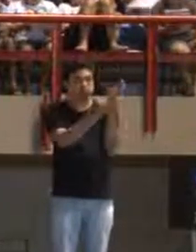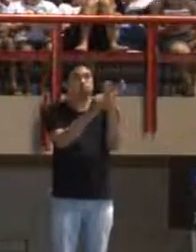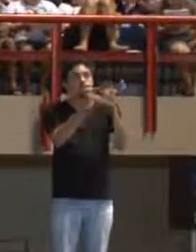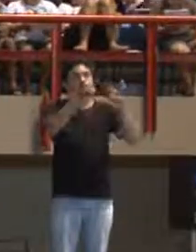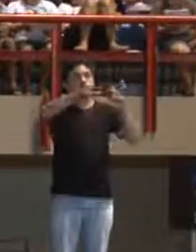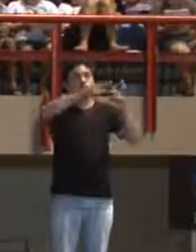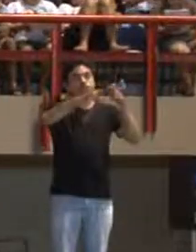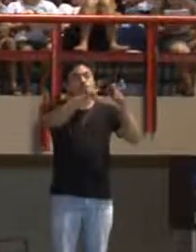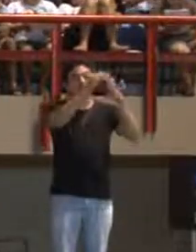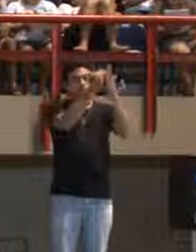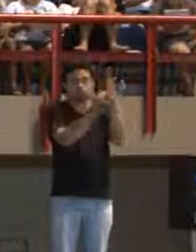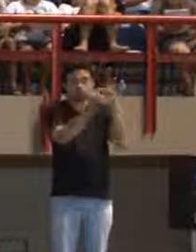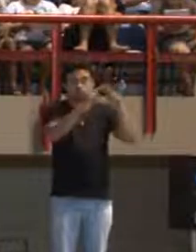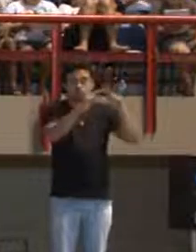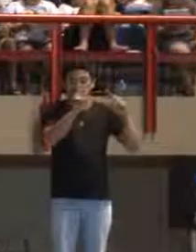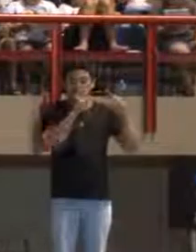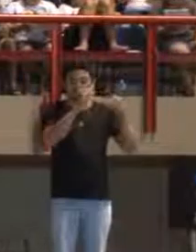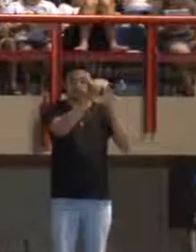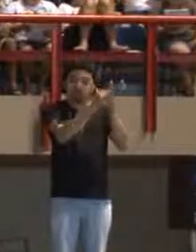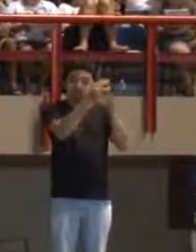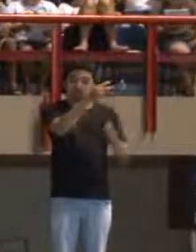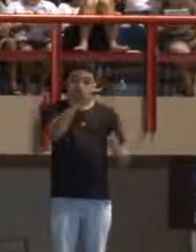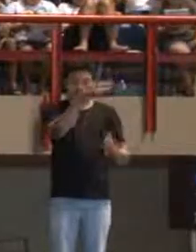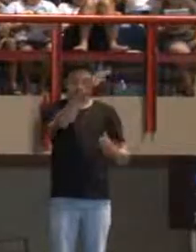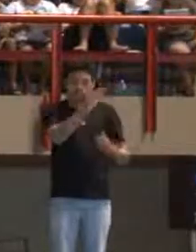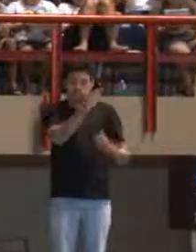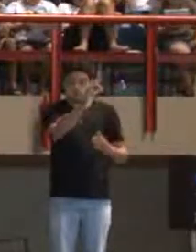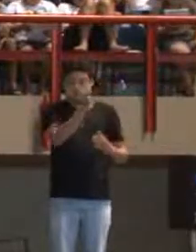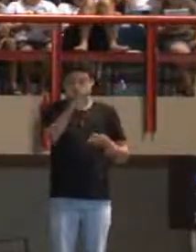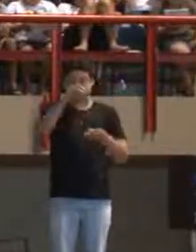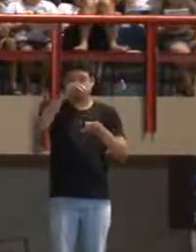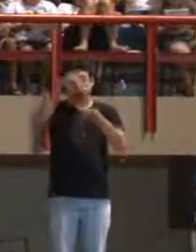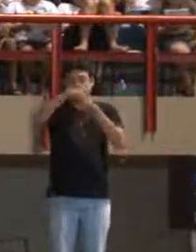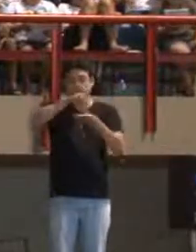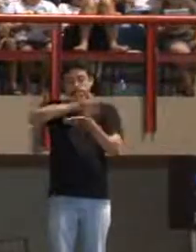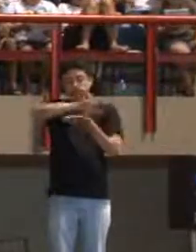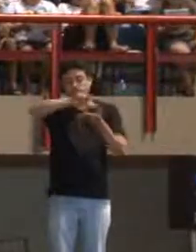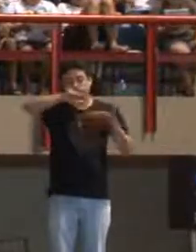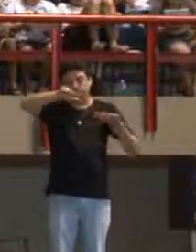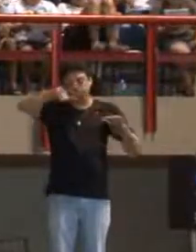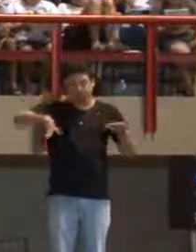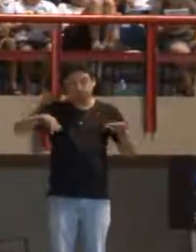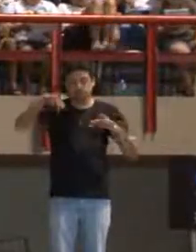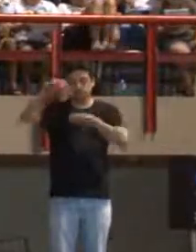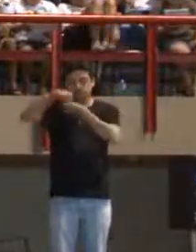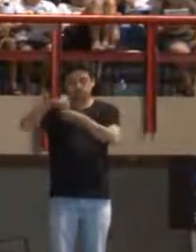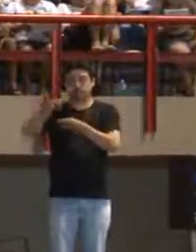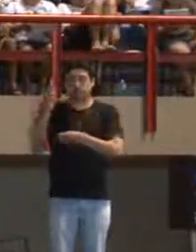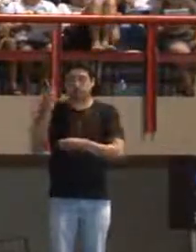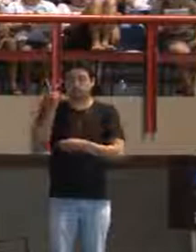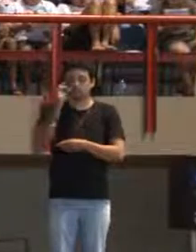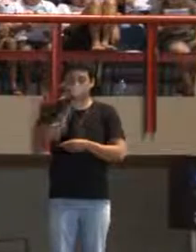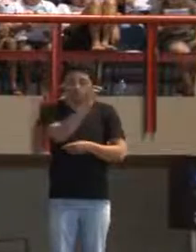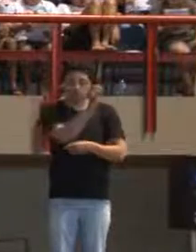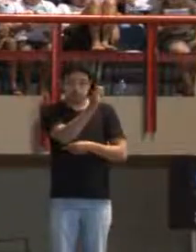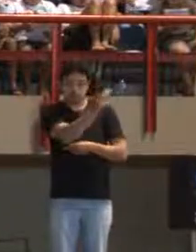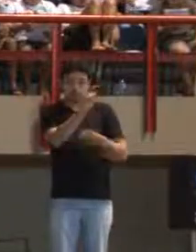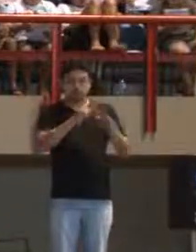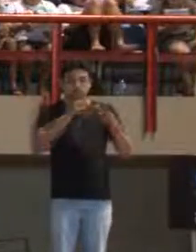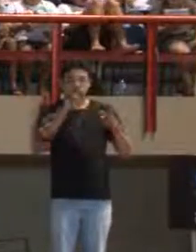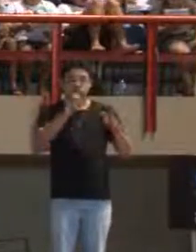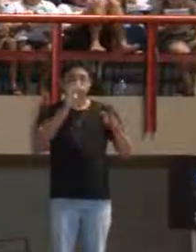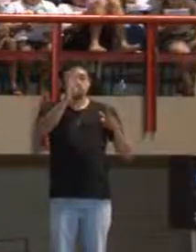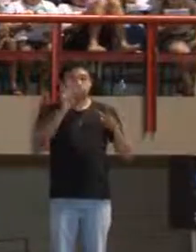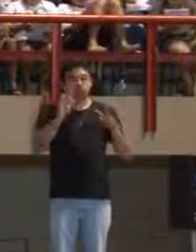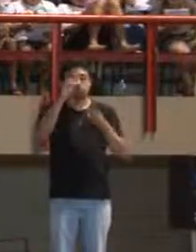ambiente. Conseguem uma redução de 33% na emissão dos diversos óxidos de nitrogênio e liberam